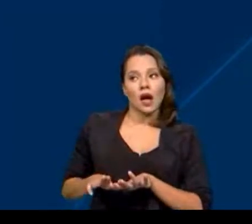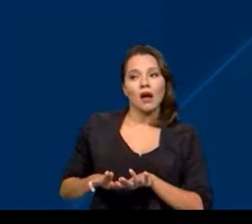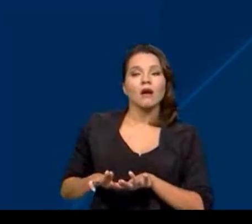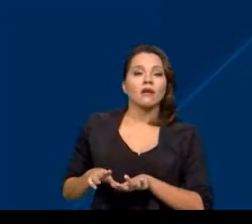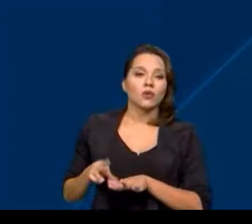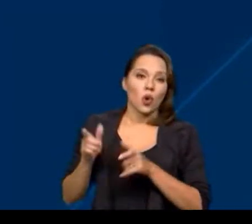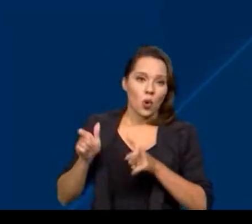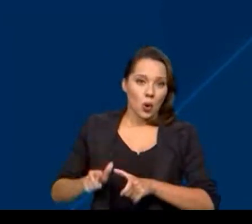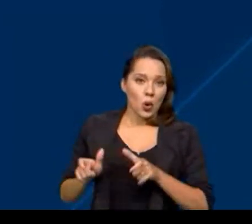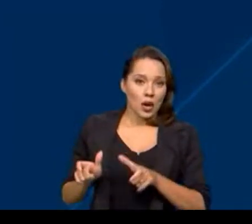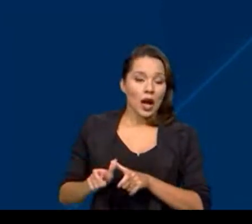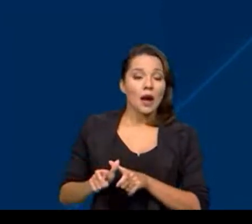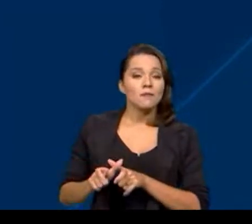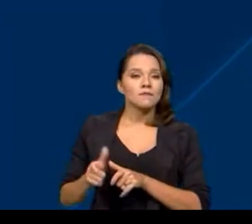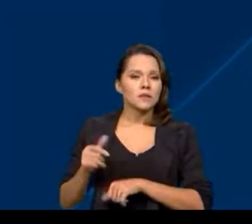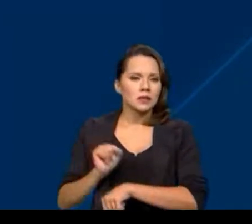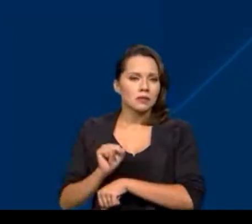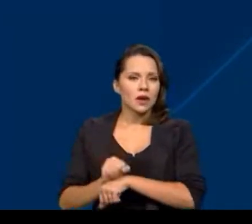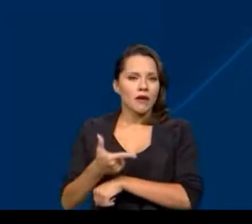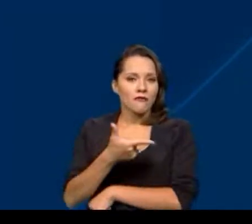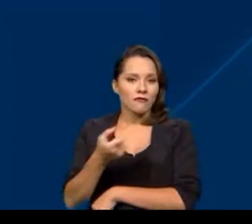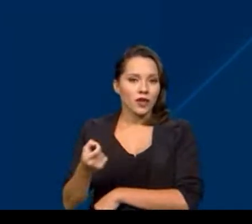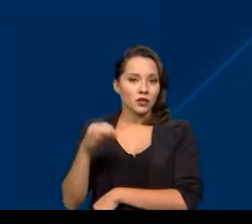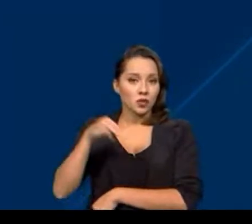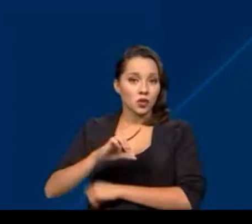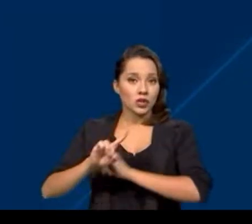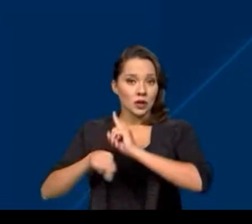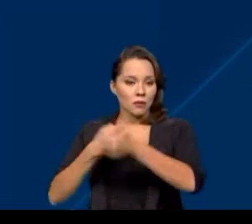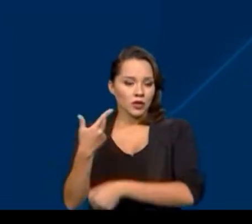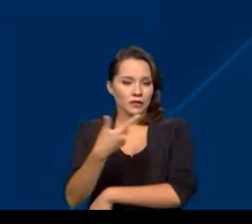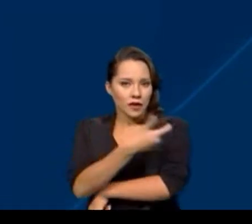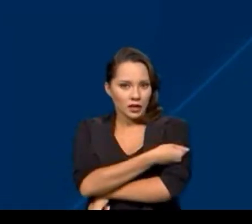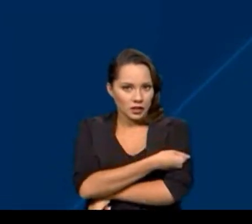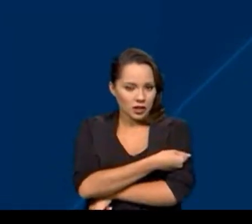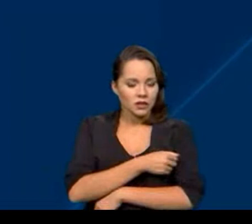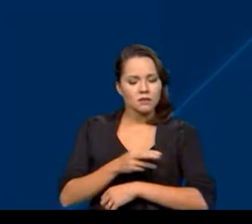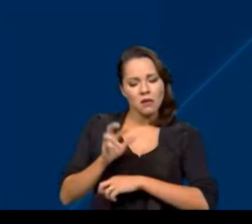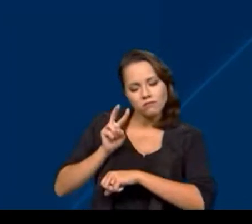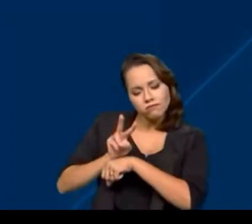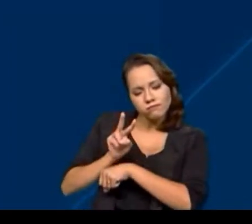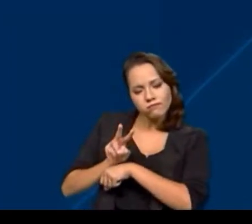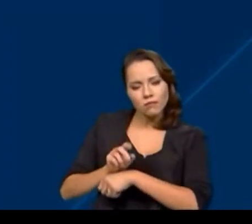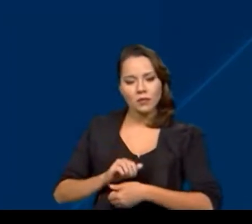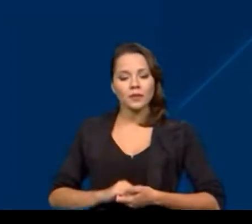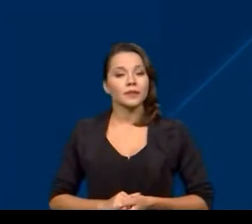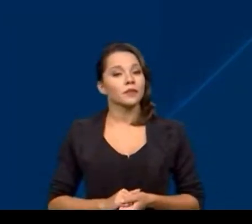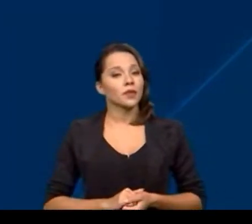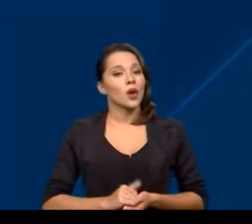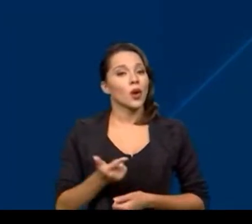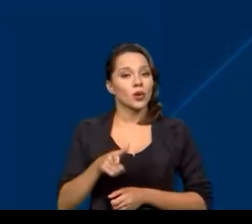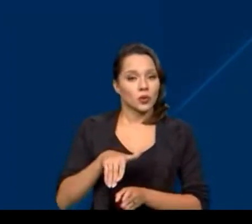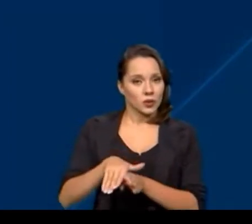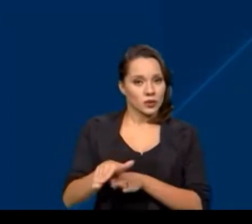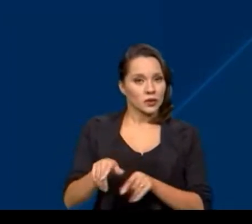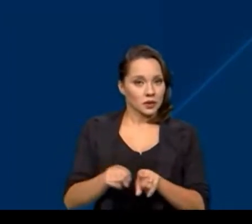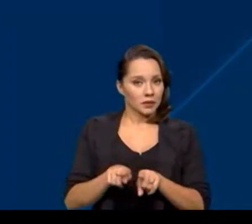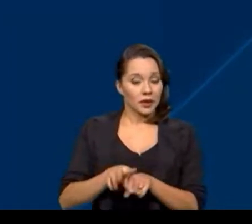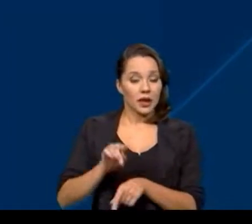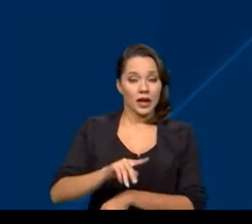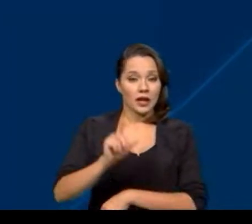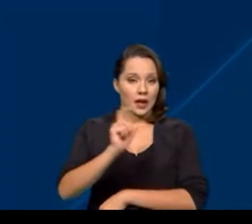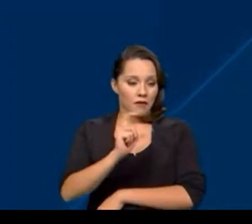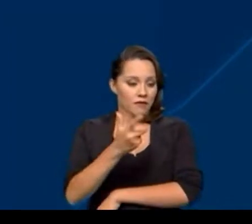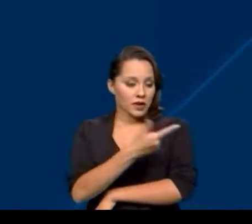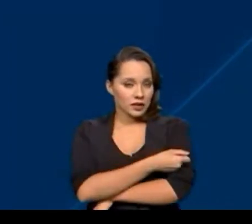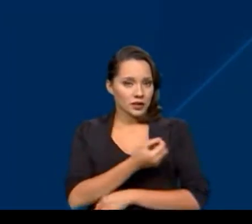em que a vacinação ocorrer por pelo menos 20 minutos para serem observadas a recomendação também é que a